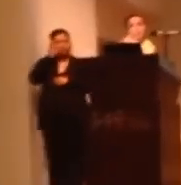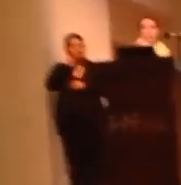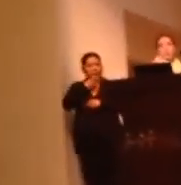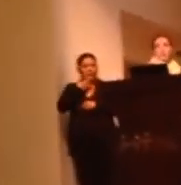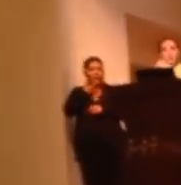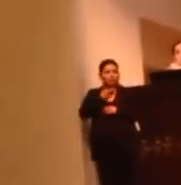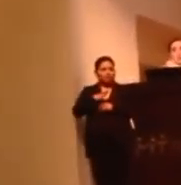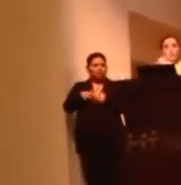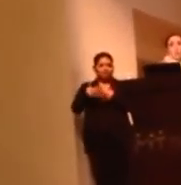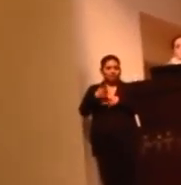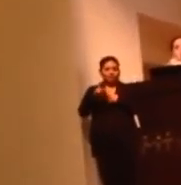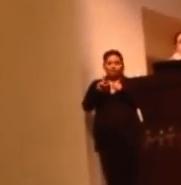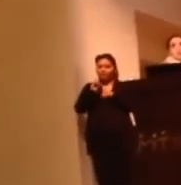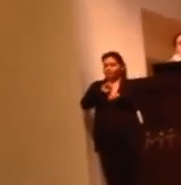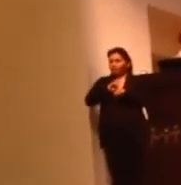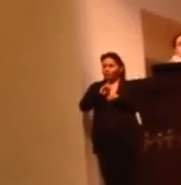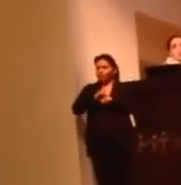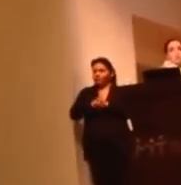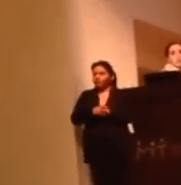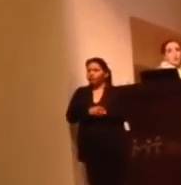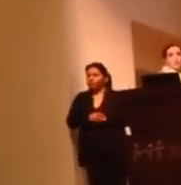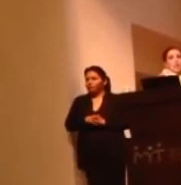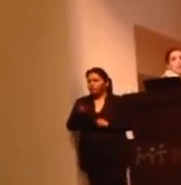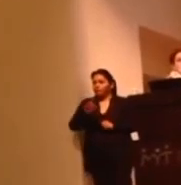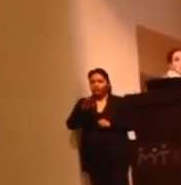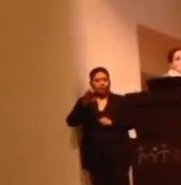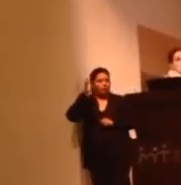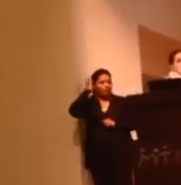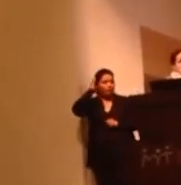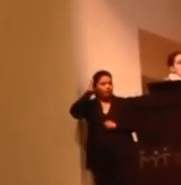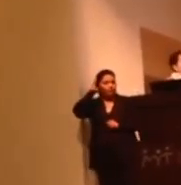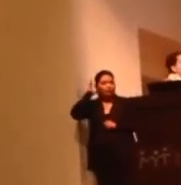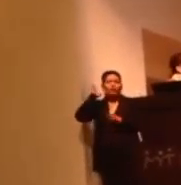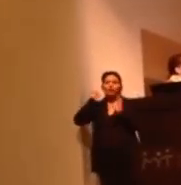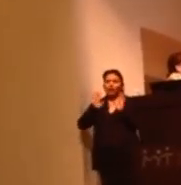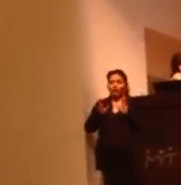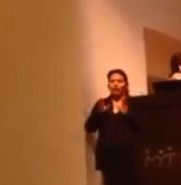más o menos 15 días cuando el cerebro se adapta a la dosis.